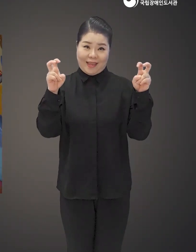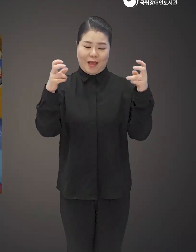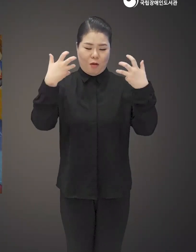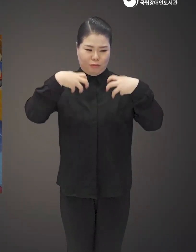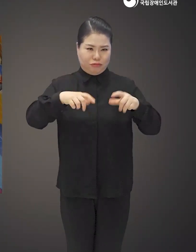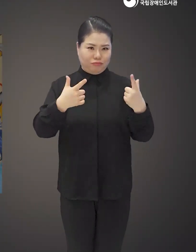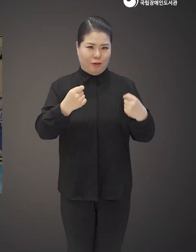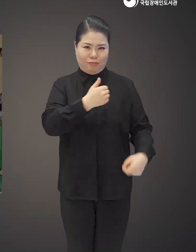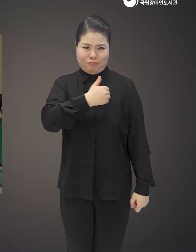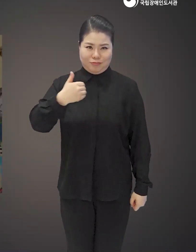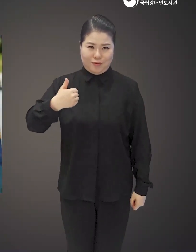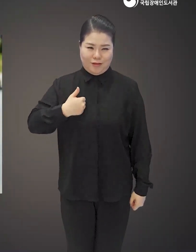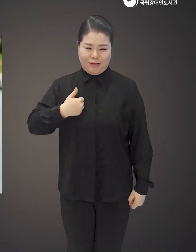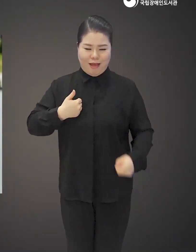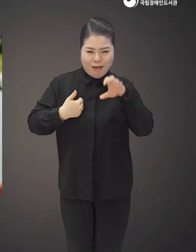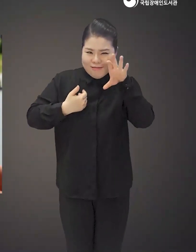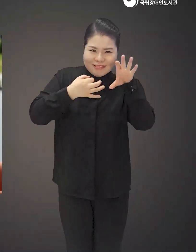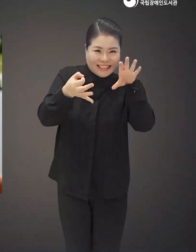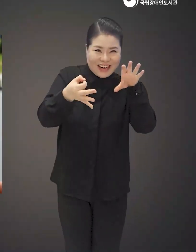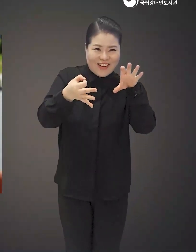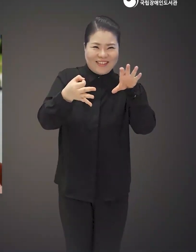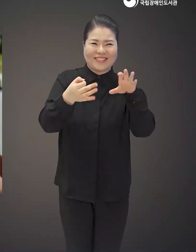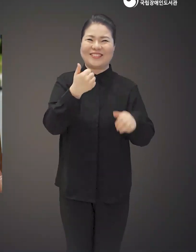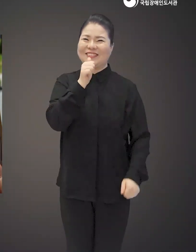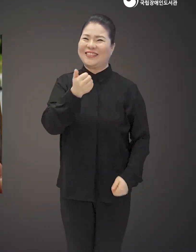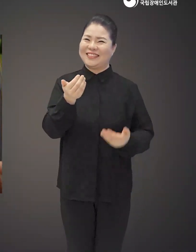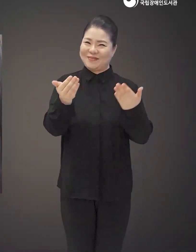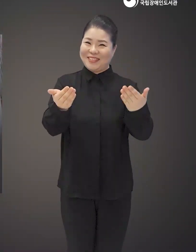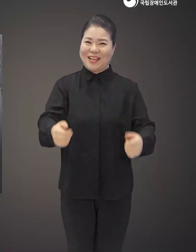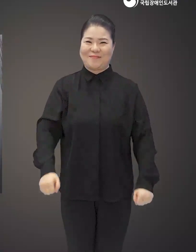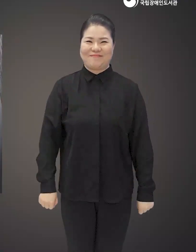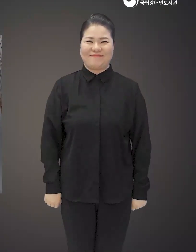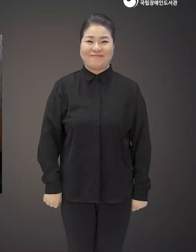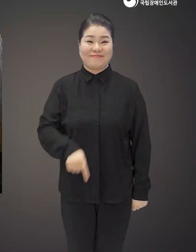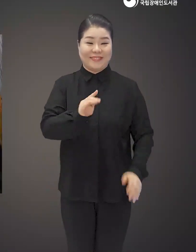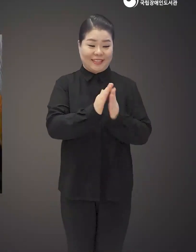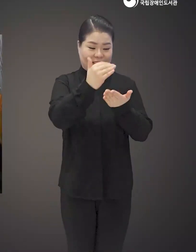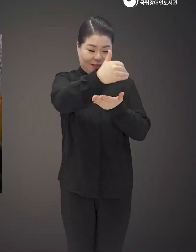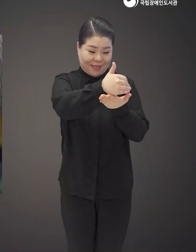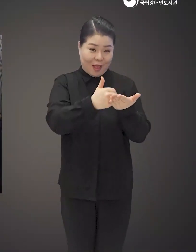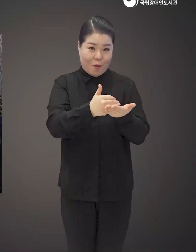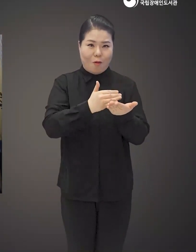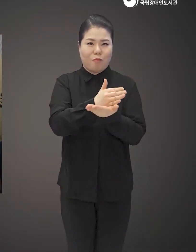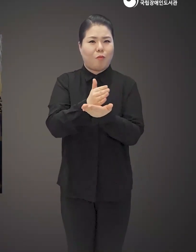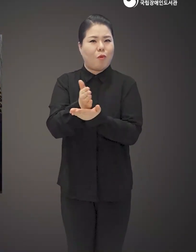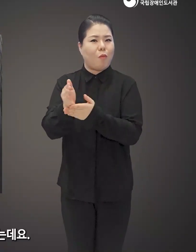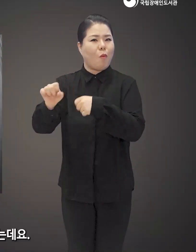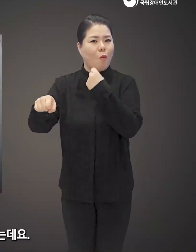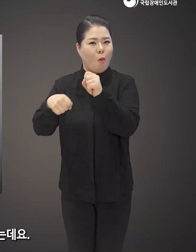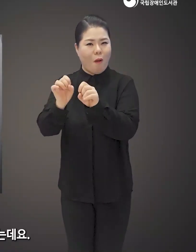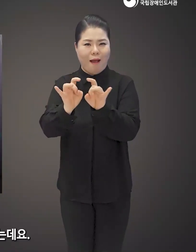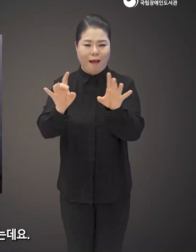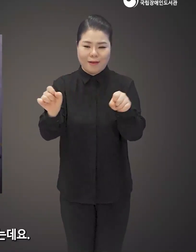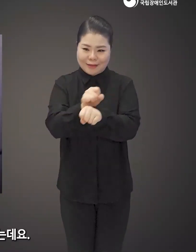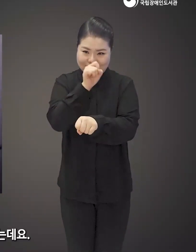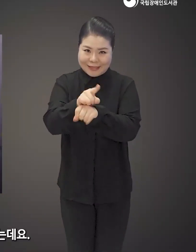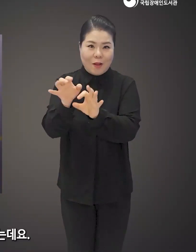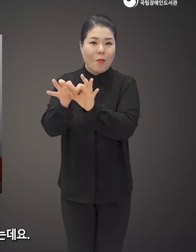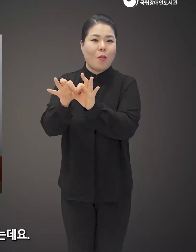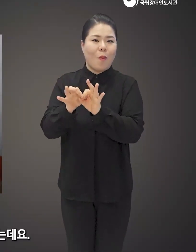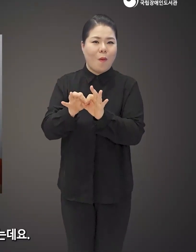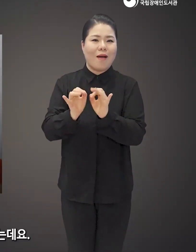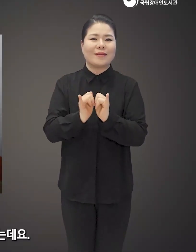사자처럼 자신 있게 으르렁을 소개합니다. 이 책 속에는 수십 수백 종류의 동물들이 각자의 특징을